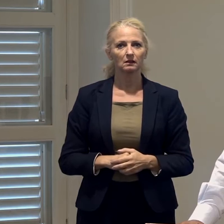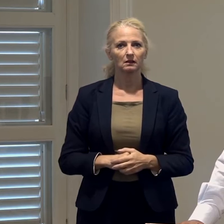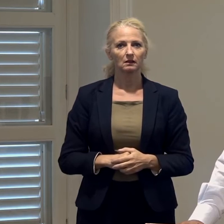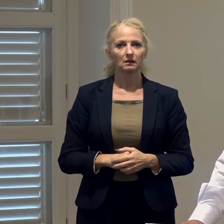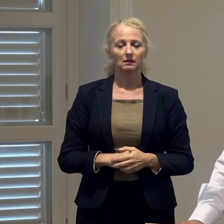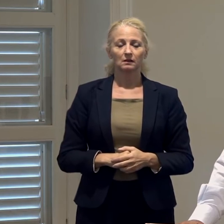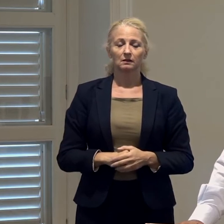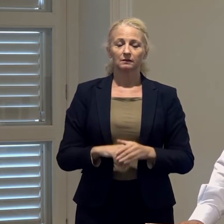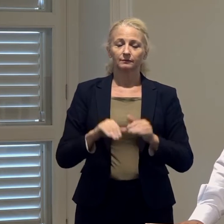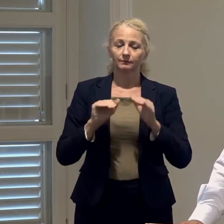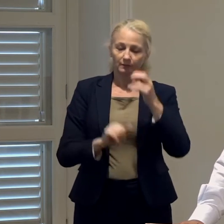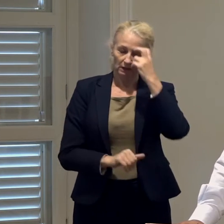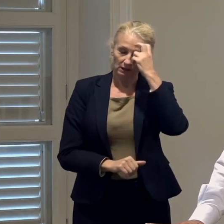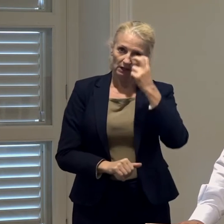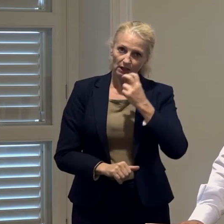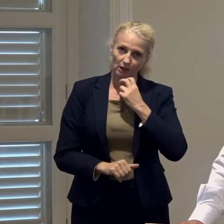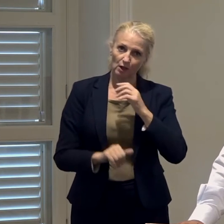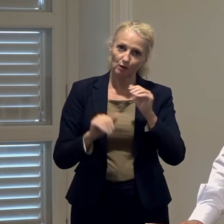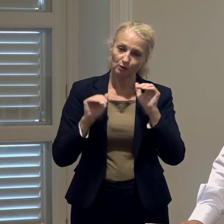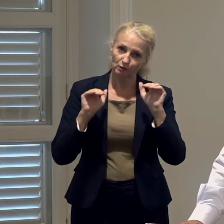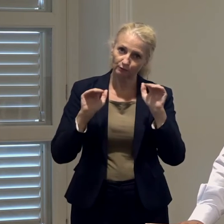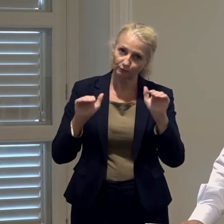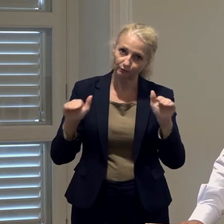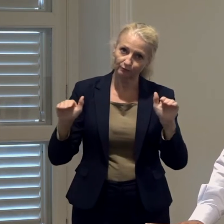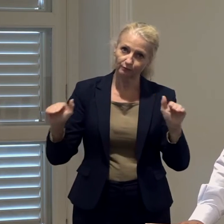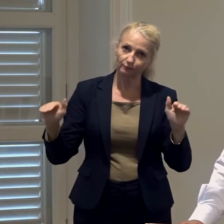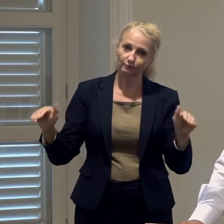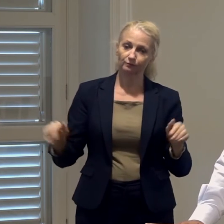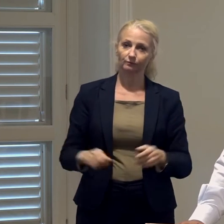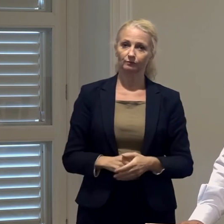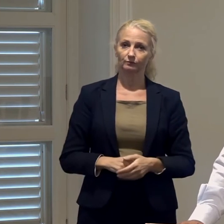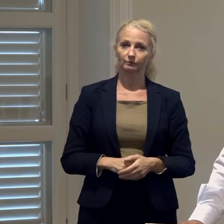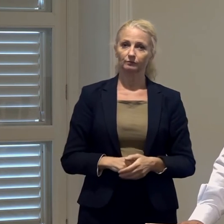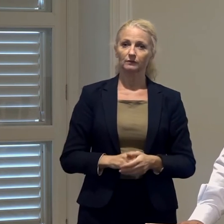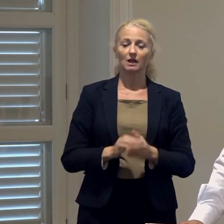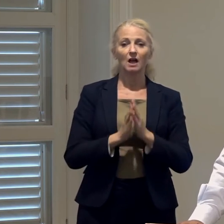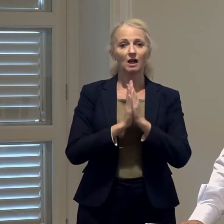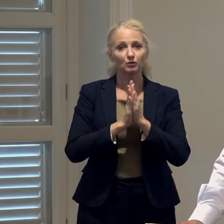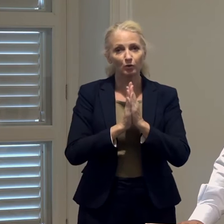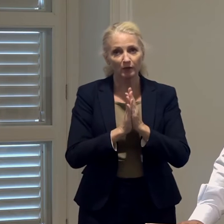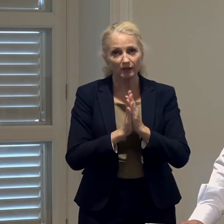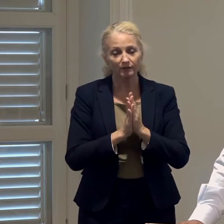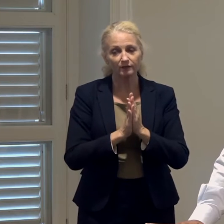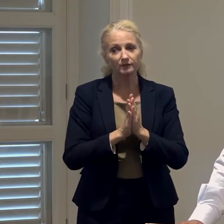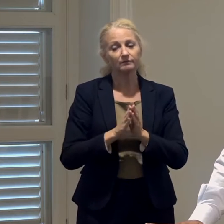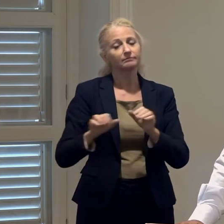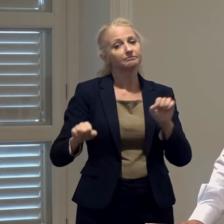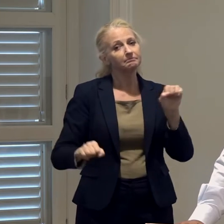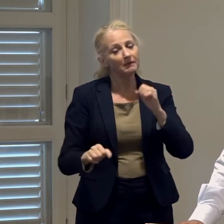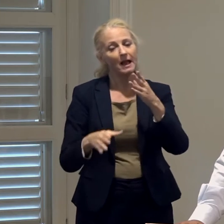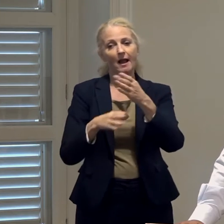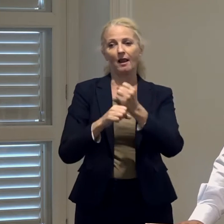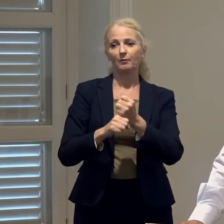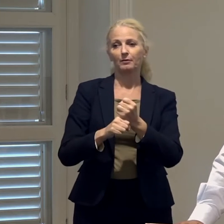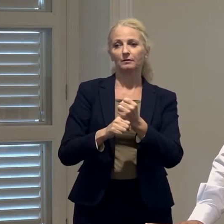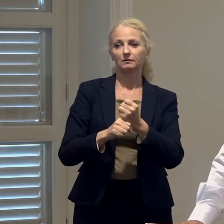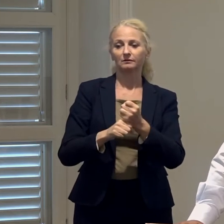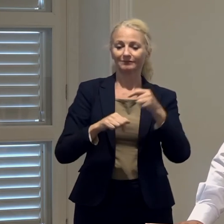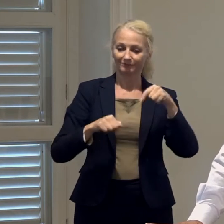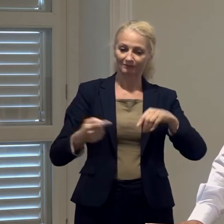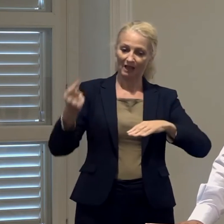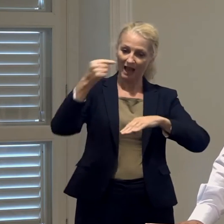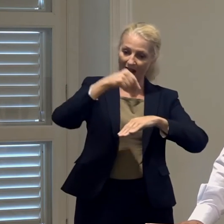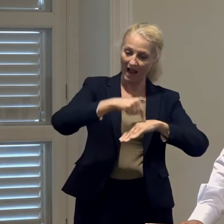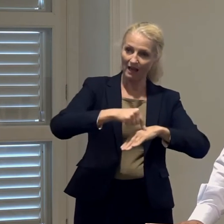Ik doe een serieuze oproep aan alle bezoekers om alsjeblieft mee te helpen ons eiland veilig te